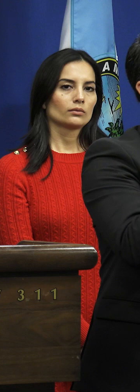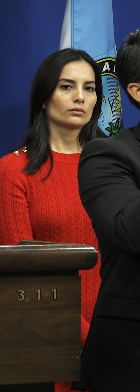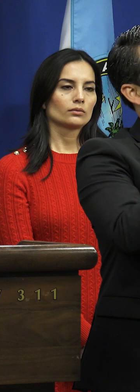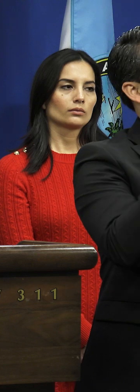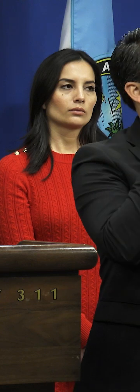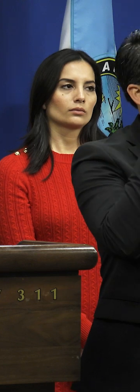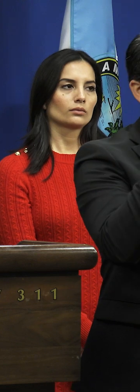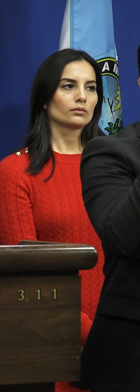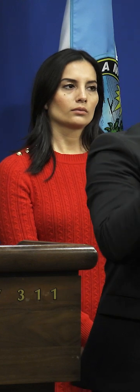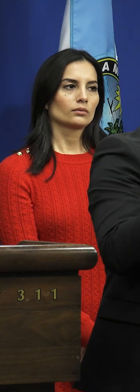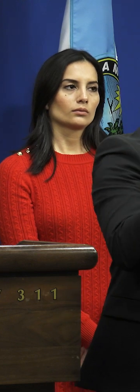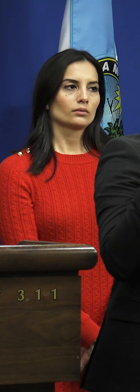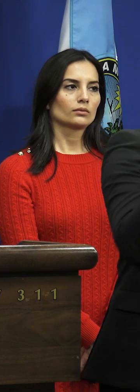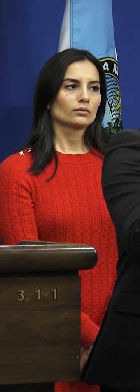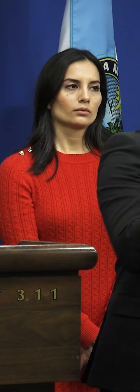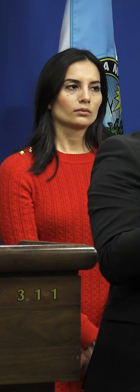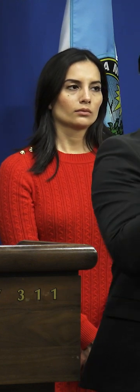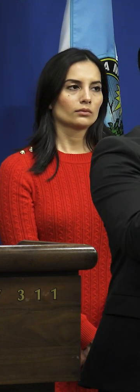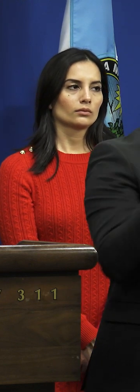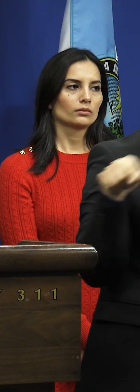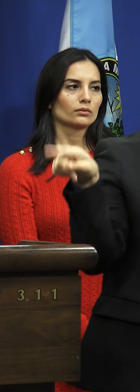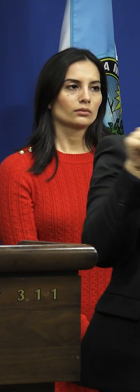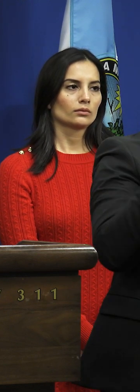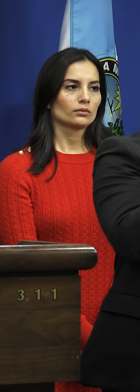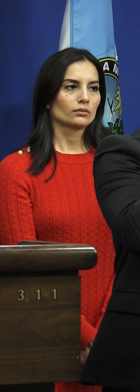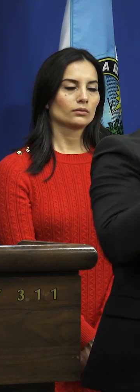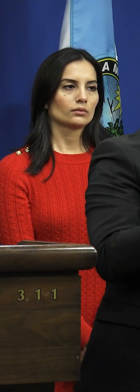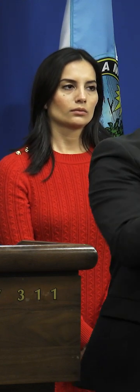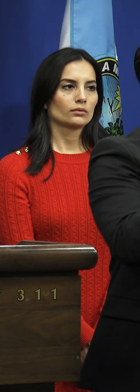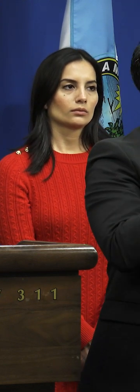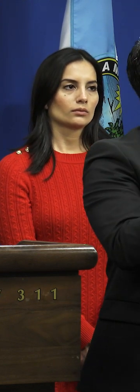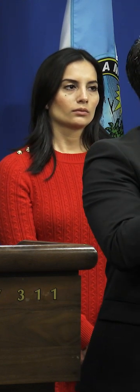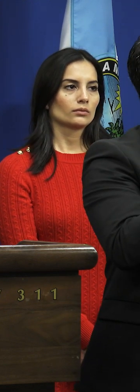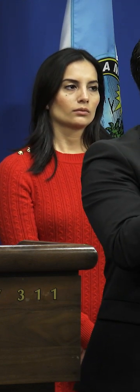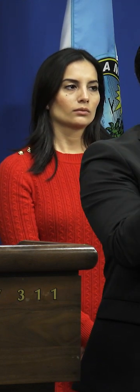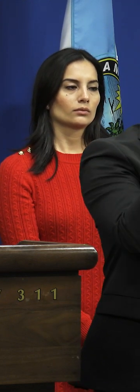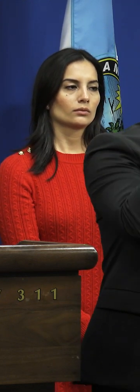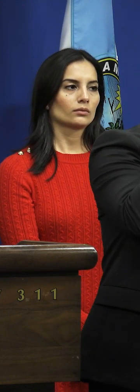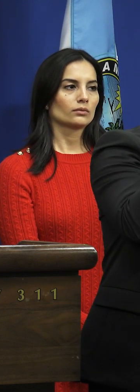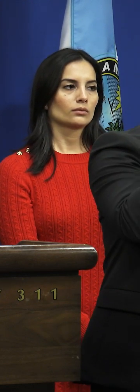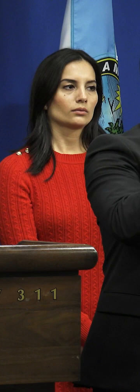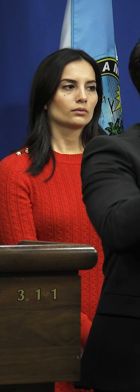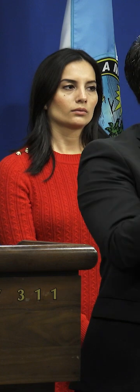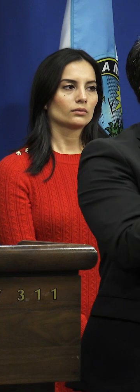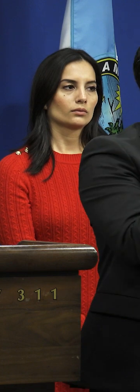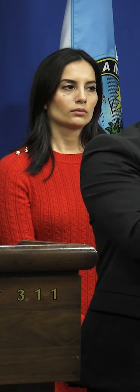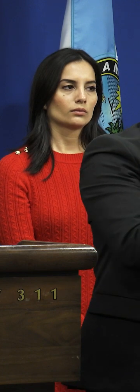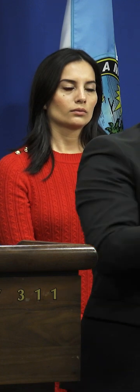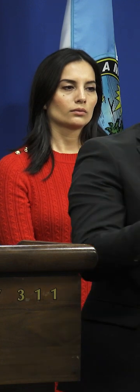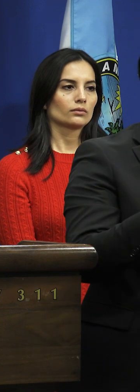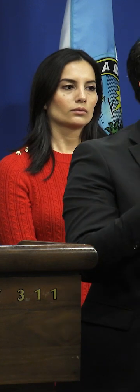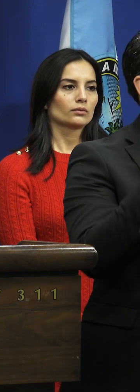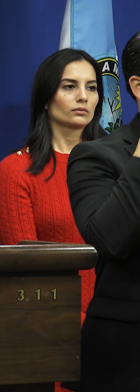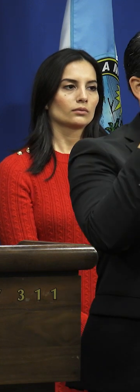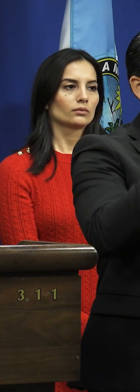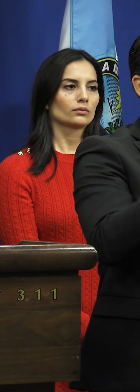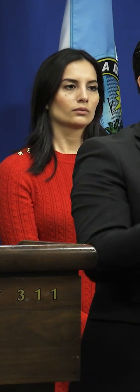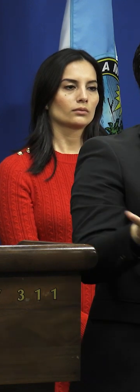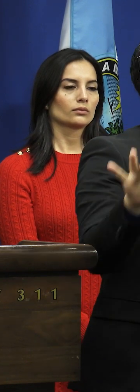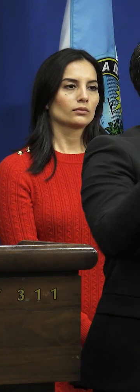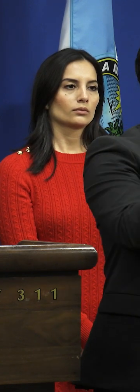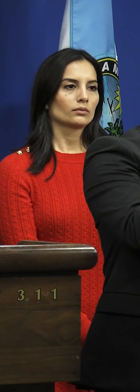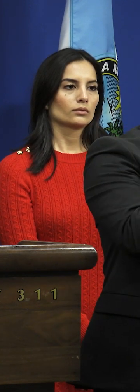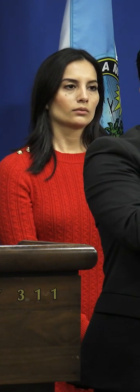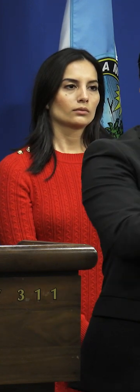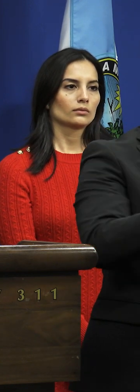como se ha hecho las recomendaciones de los expertos. Manténganse atentos a todas las actualizaciones sobre estos importantes desarrollos